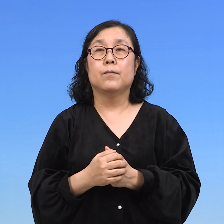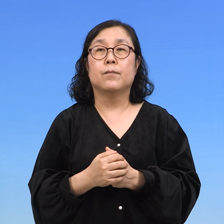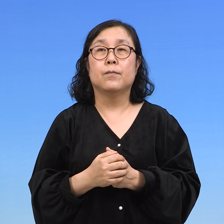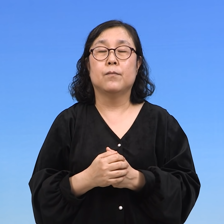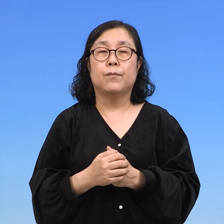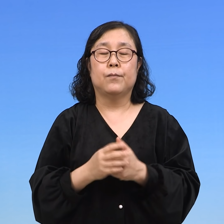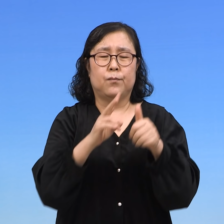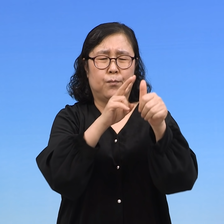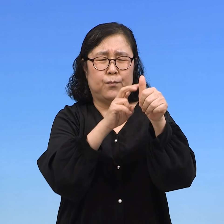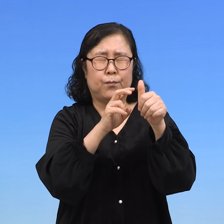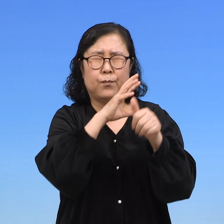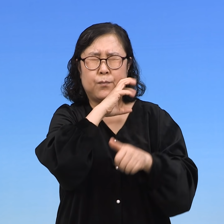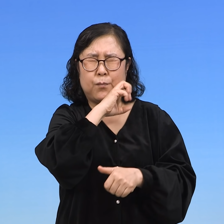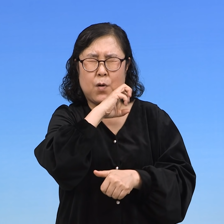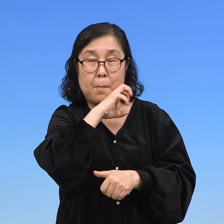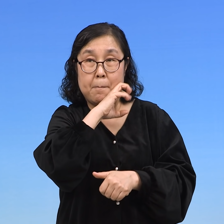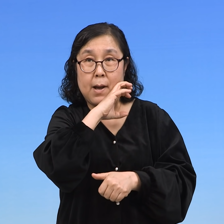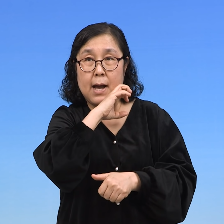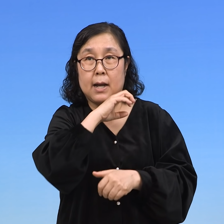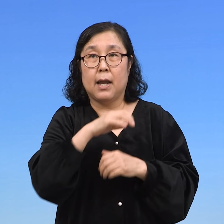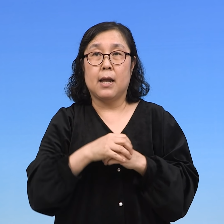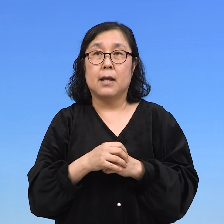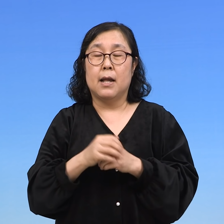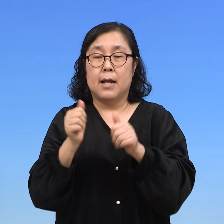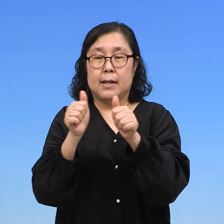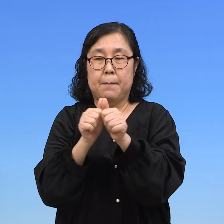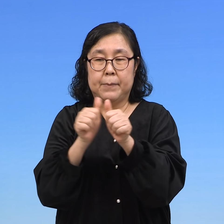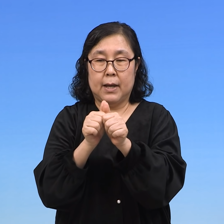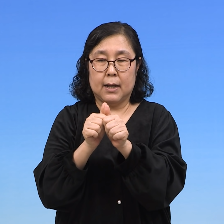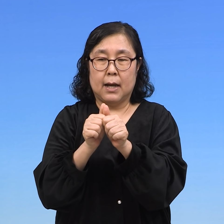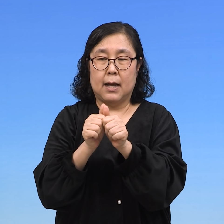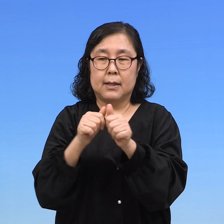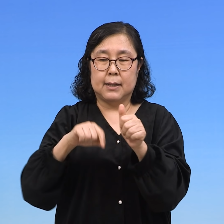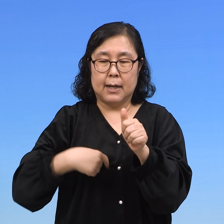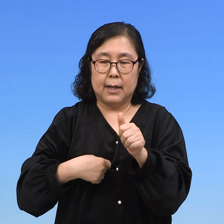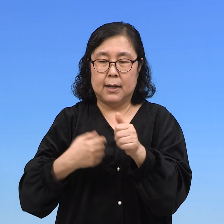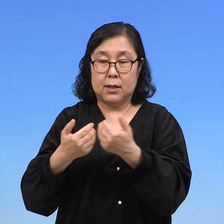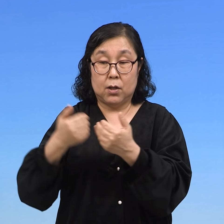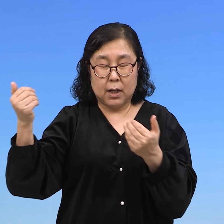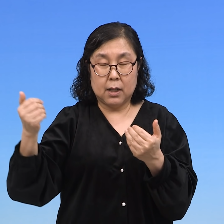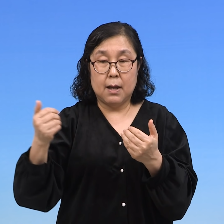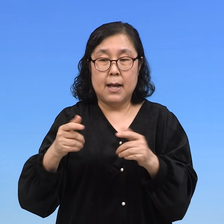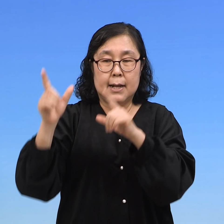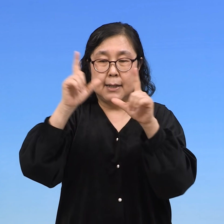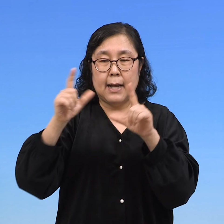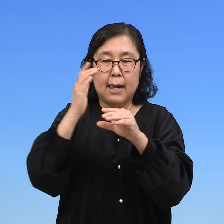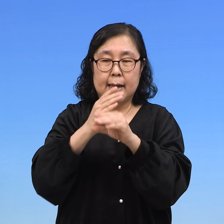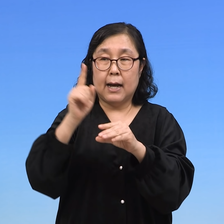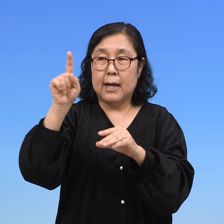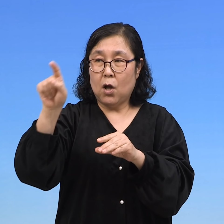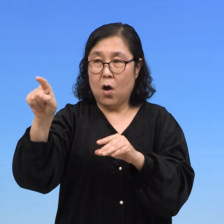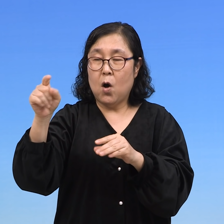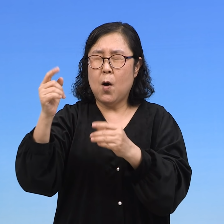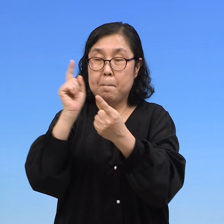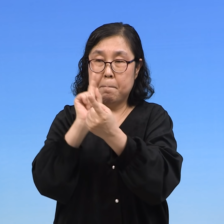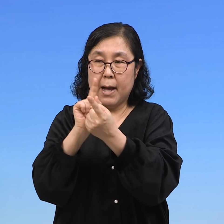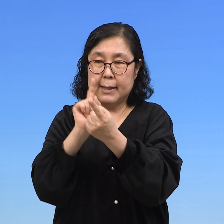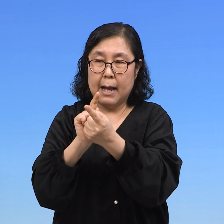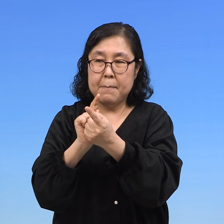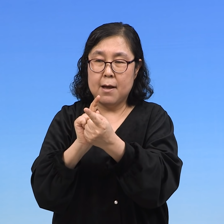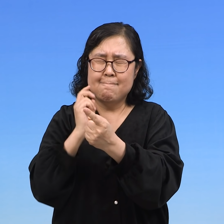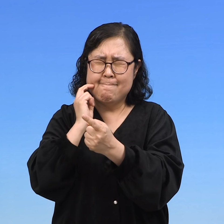원망 섞인 그 가사가 이래요 남자가 자기를 버리고 떠났기 때문에 살다가 늘 만나면